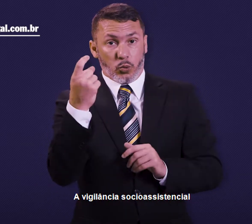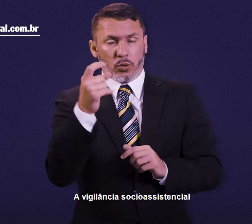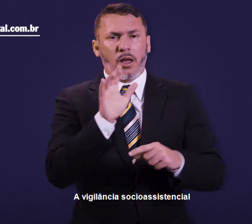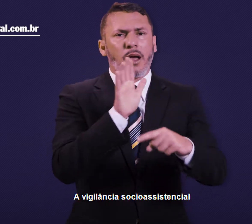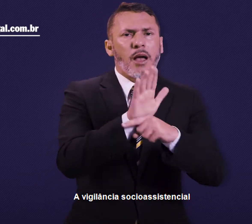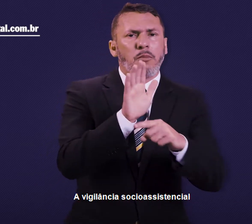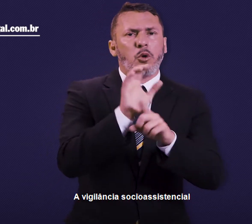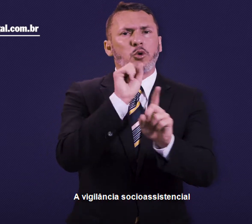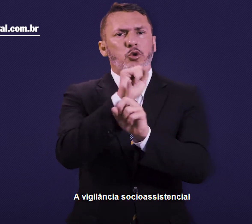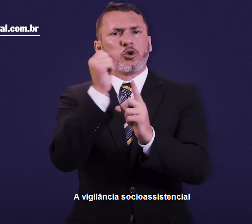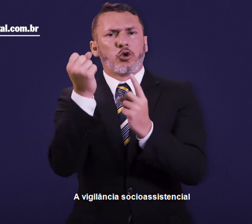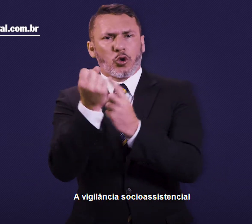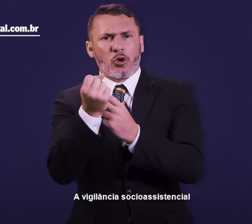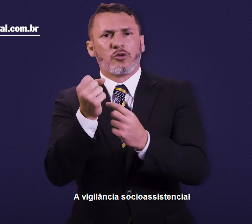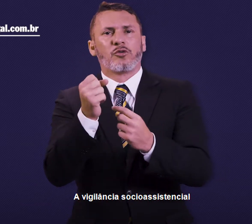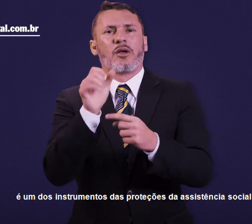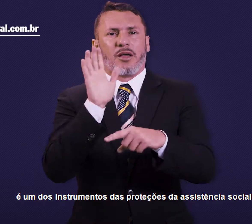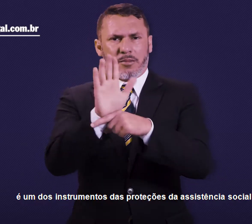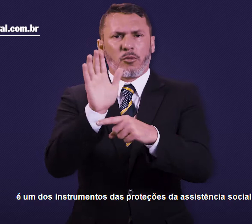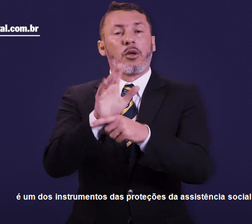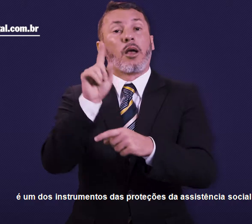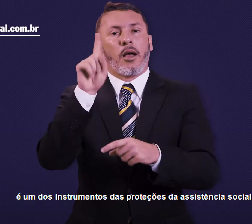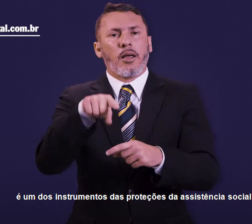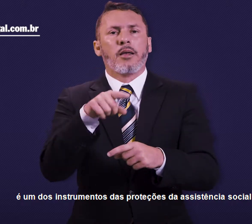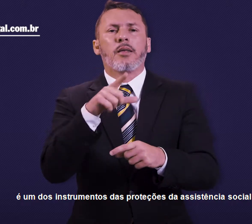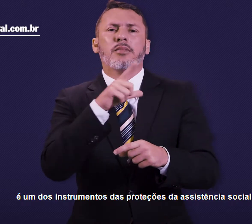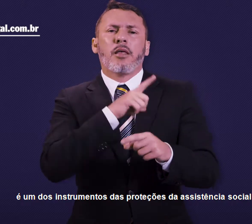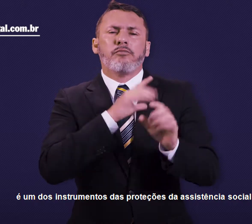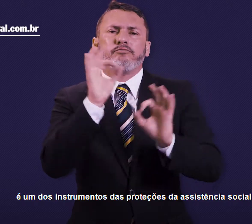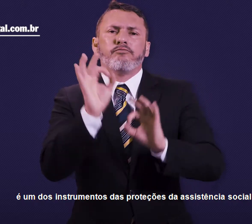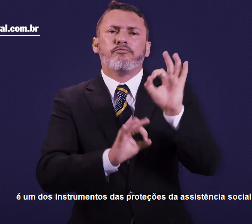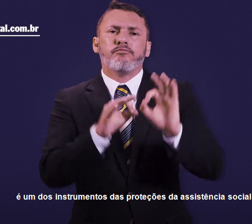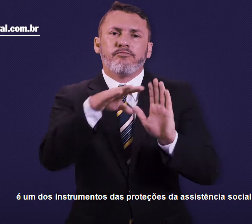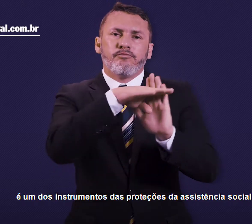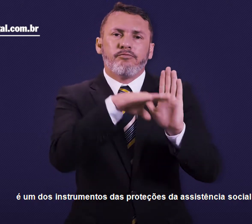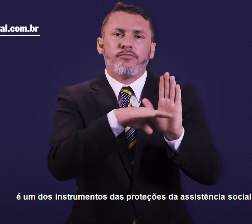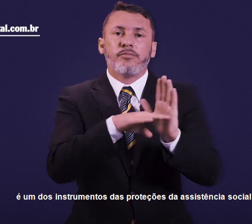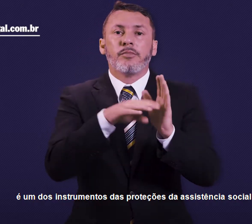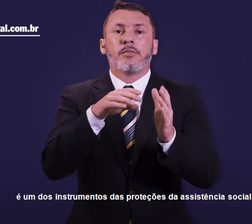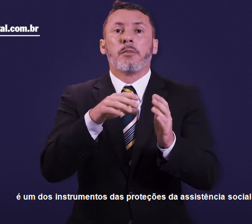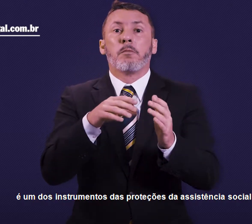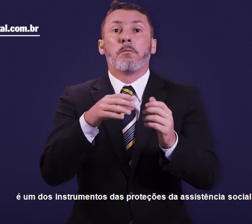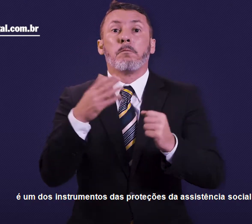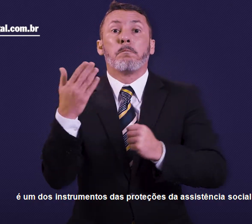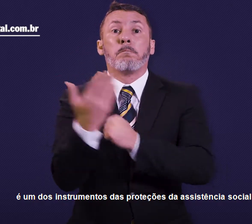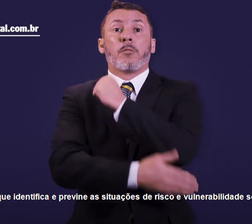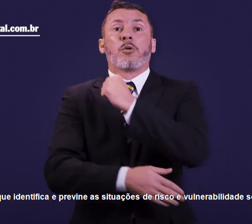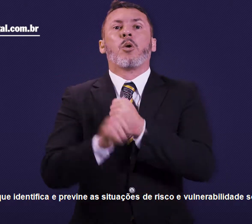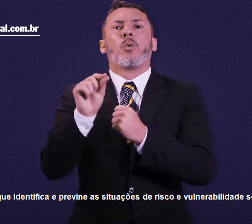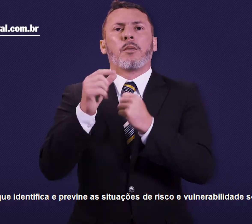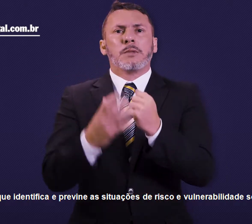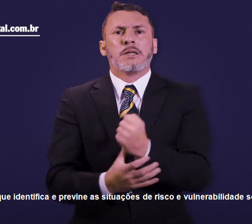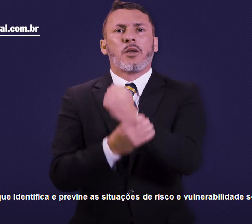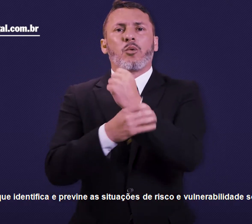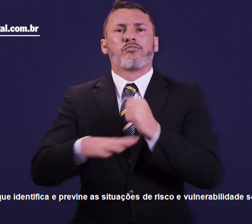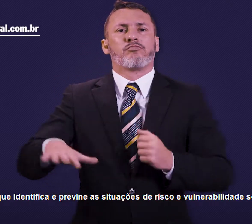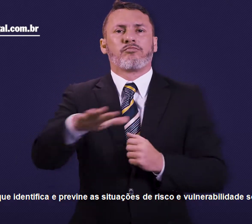vigilância socioassistencial é um dos instrumentos das proteções da assistência social que identifica e previne